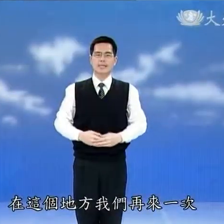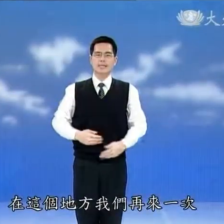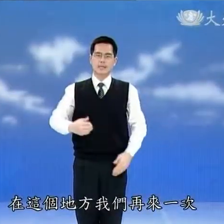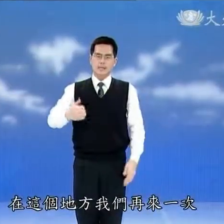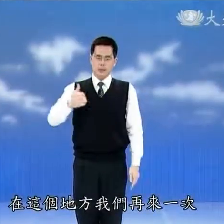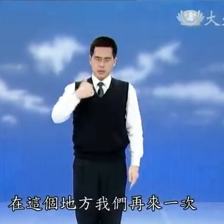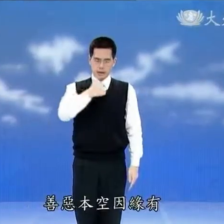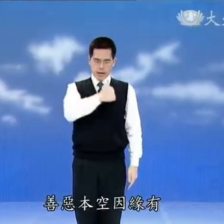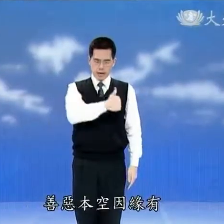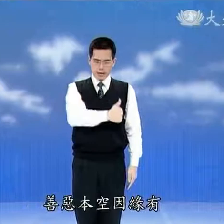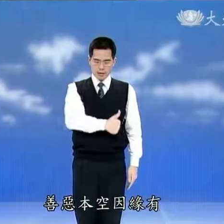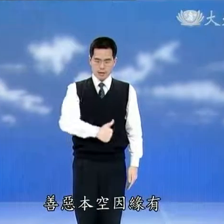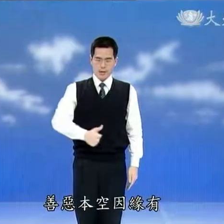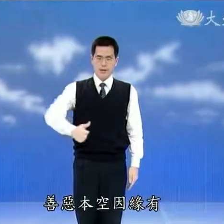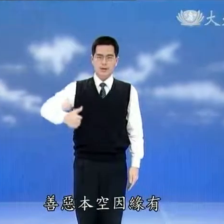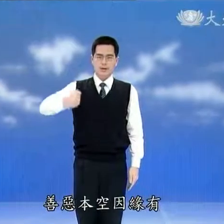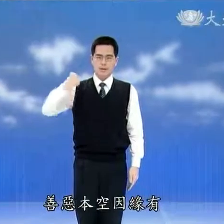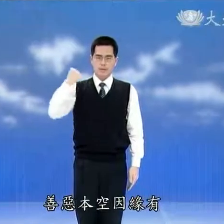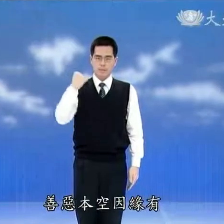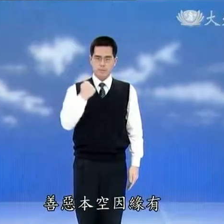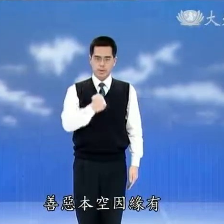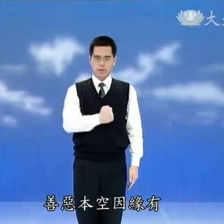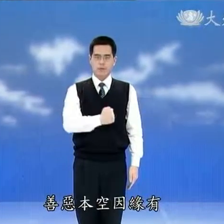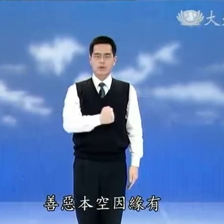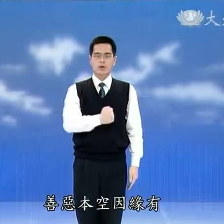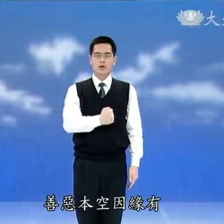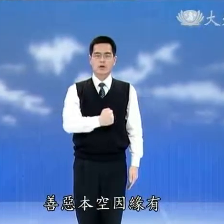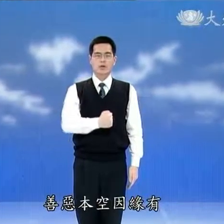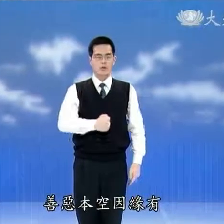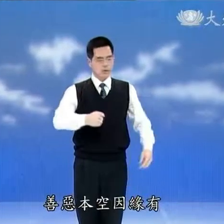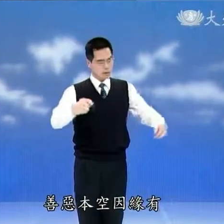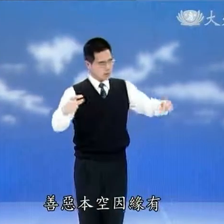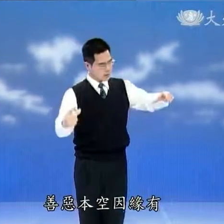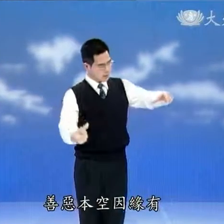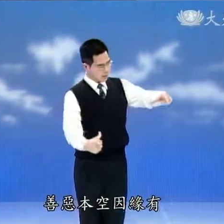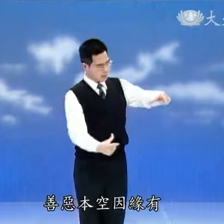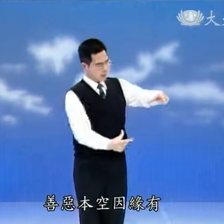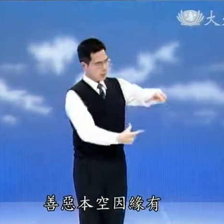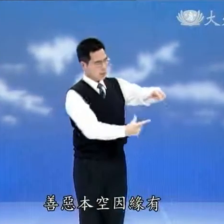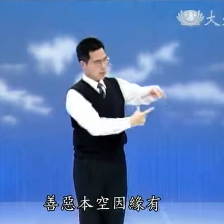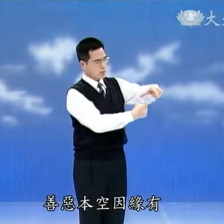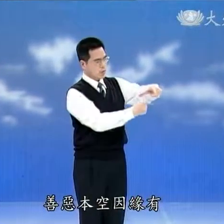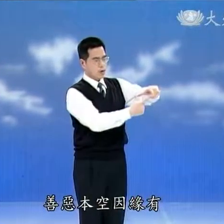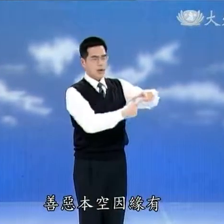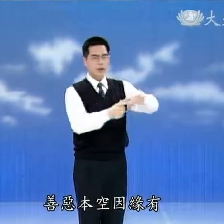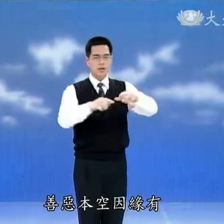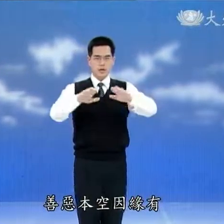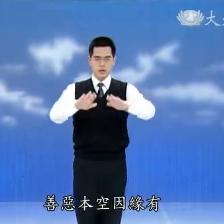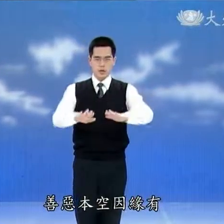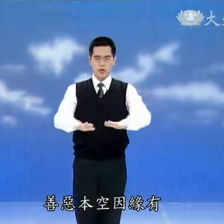次，善恶本空，因缘